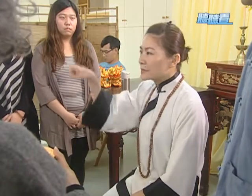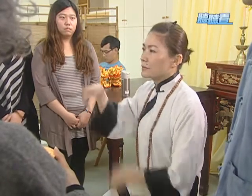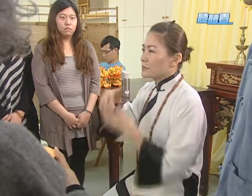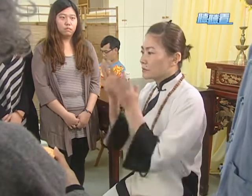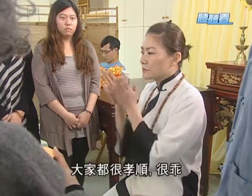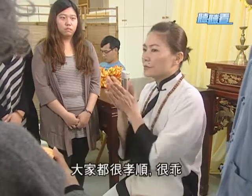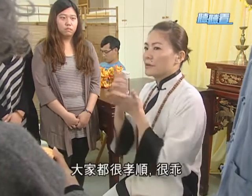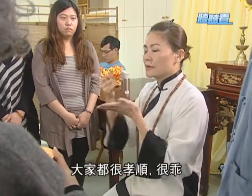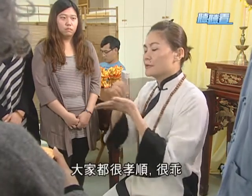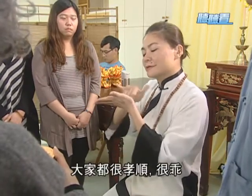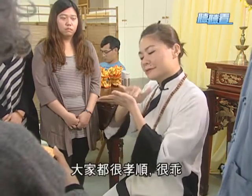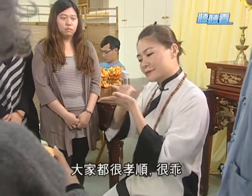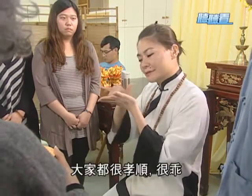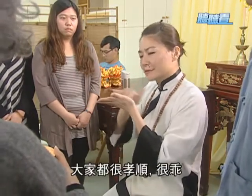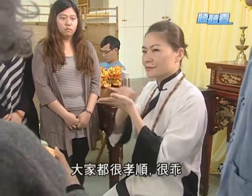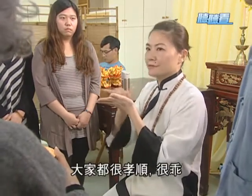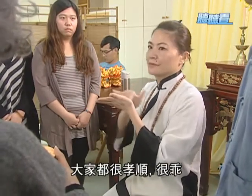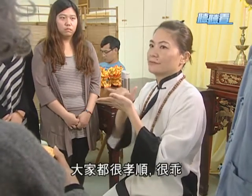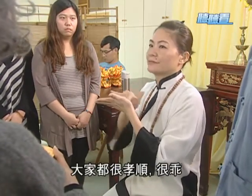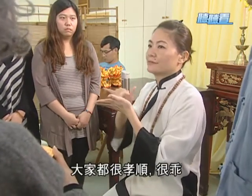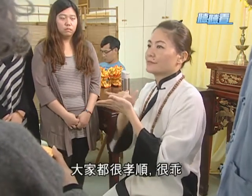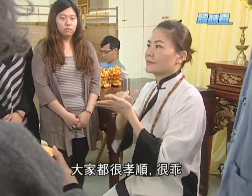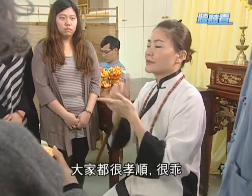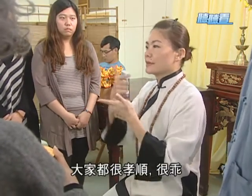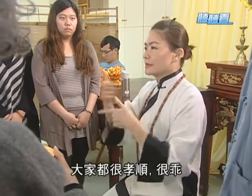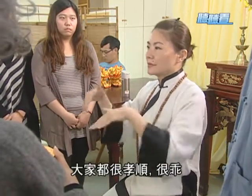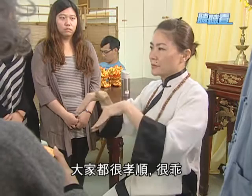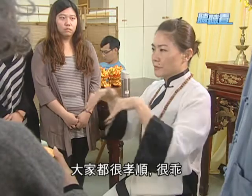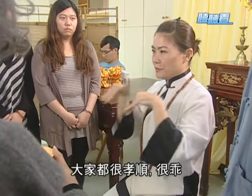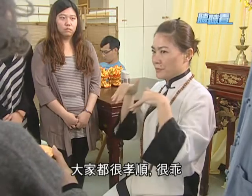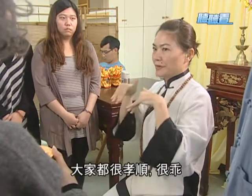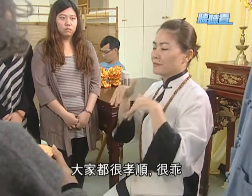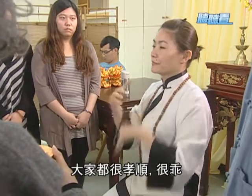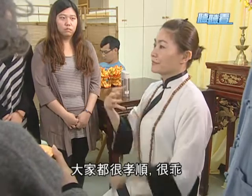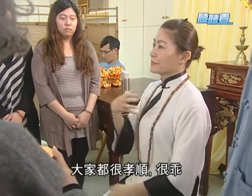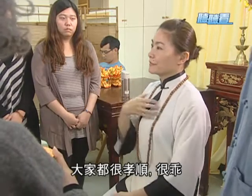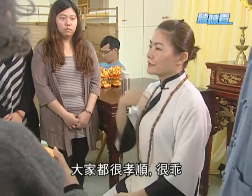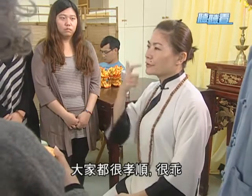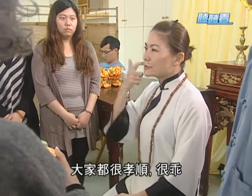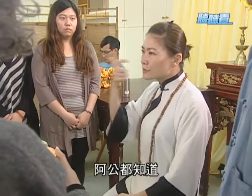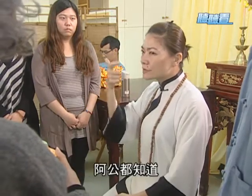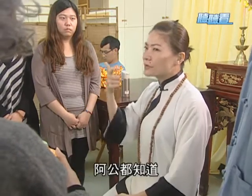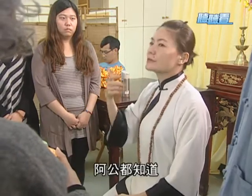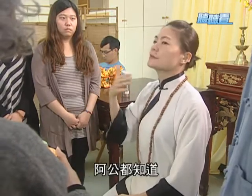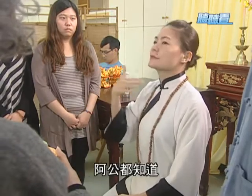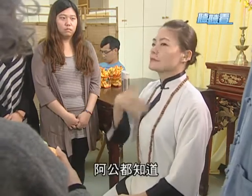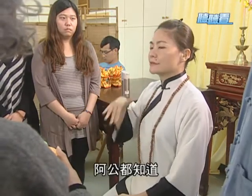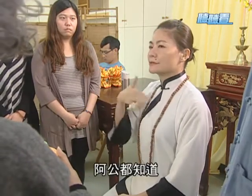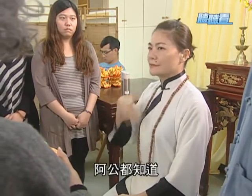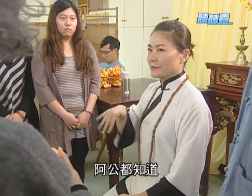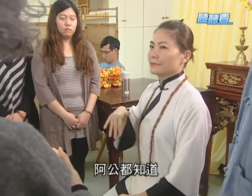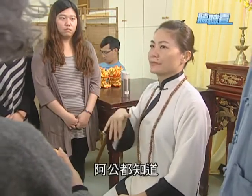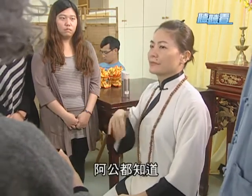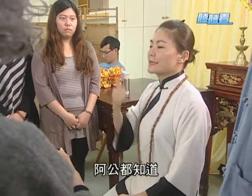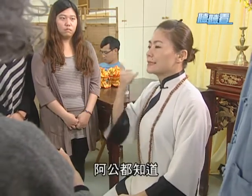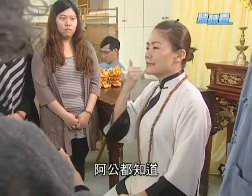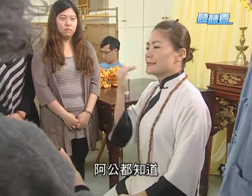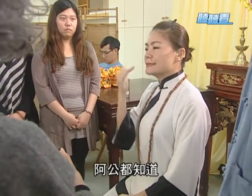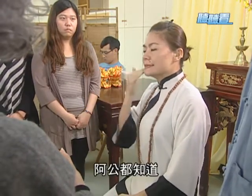大家都很孝顺，很乖，阿公都知道，他已